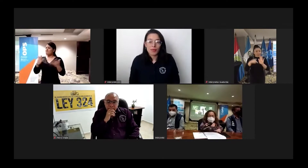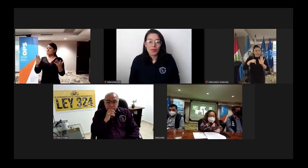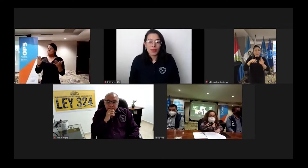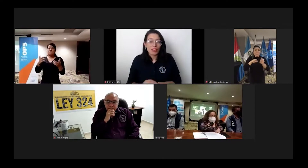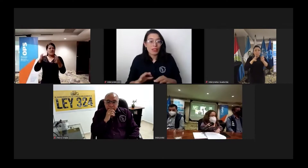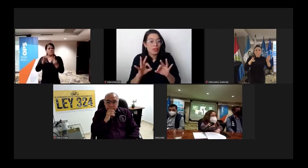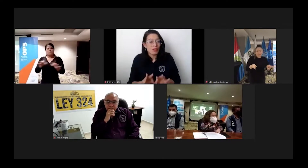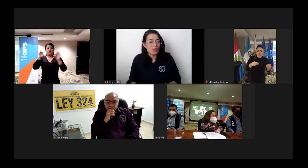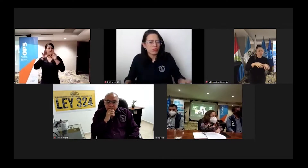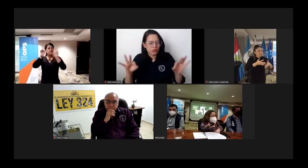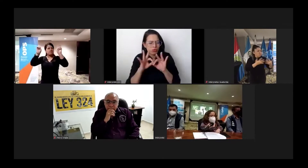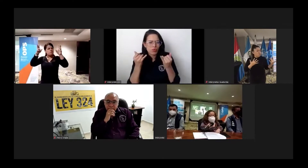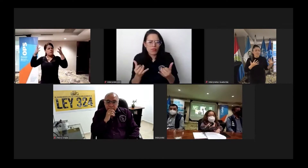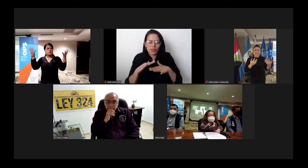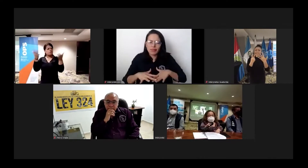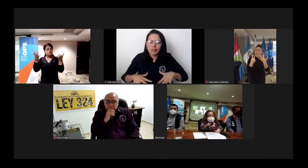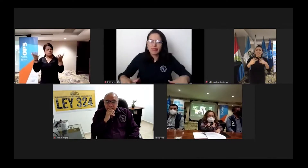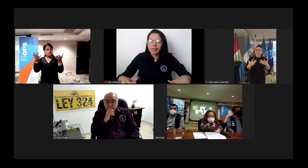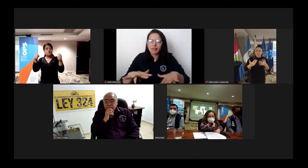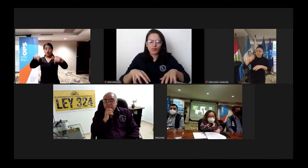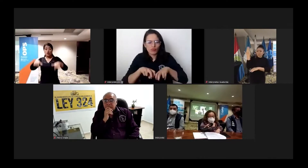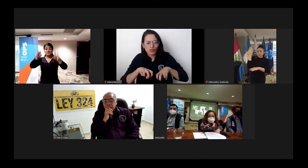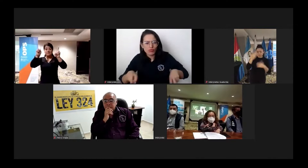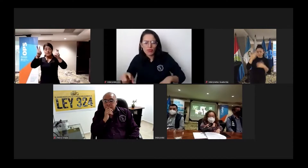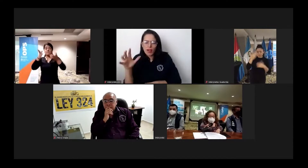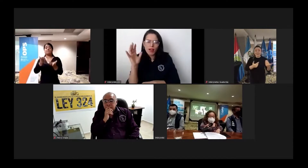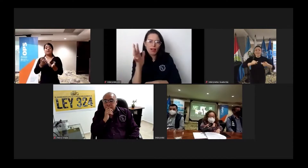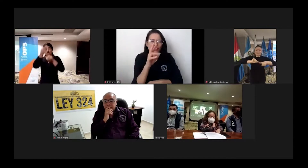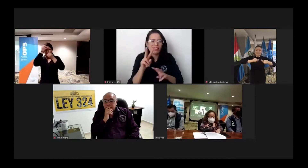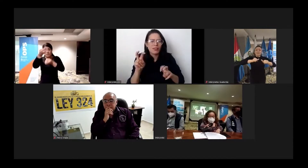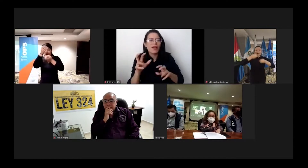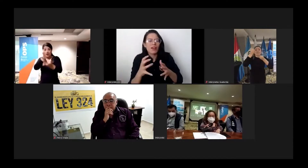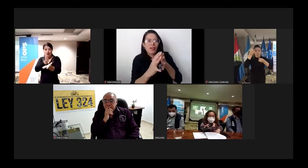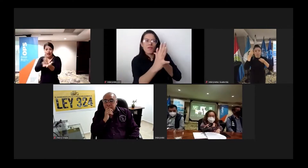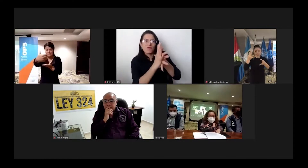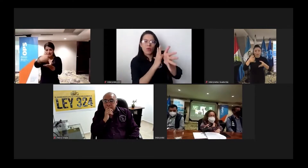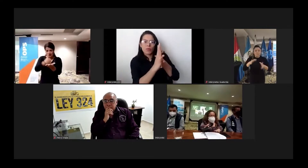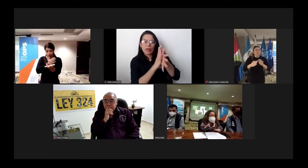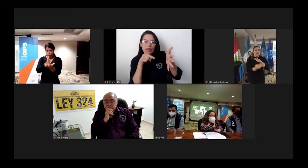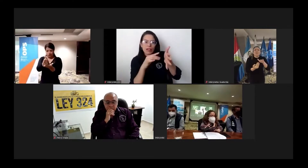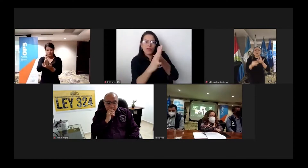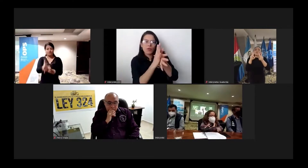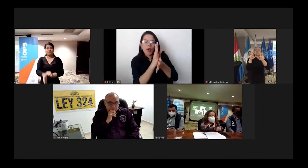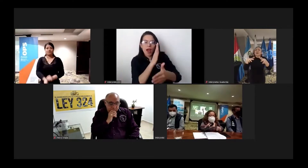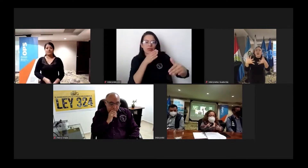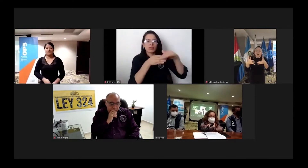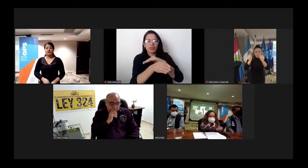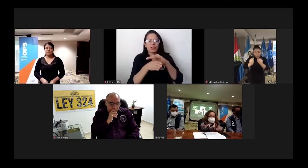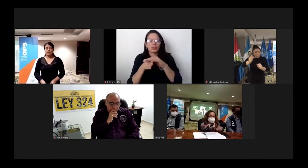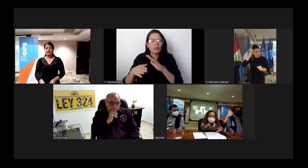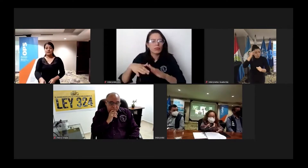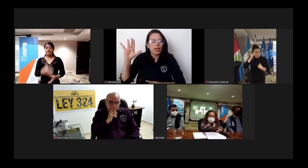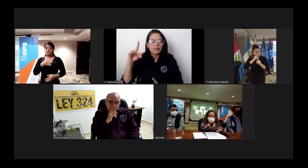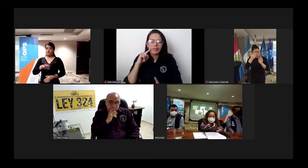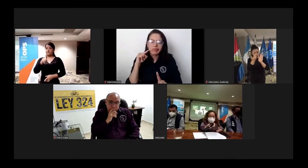mesa o de este panel 7 sobre acceso a la información es básicamente recalcar o